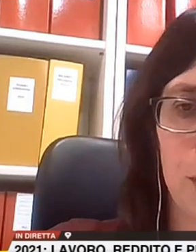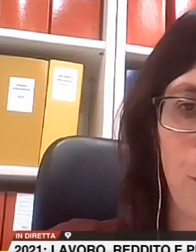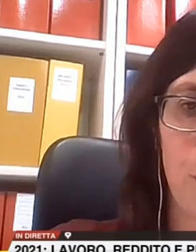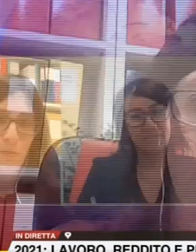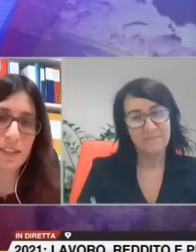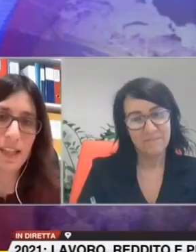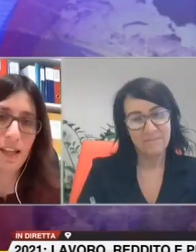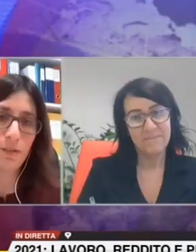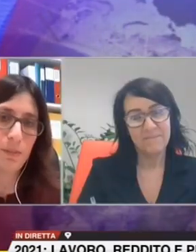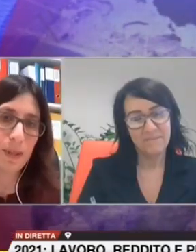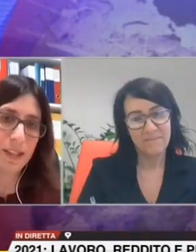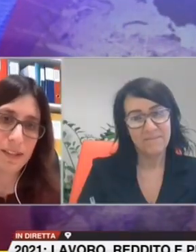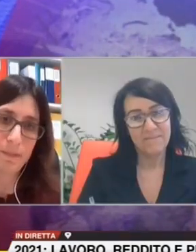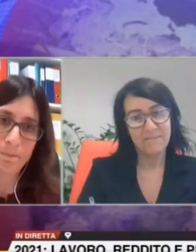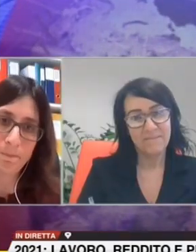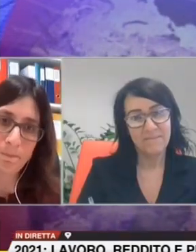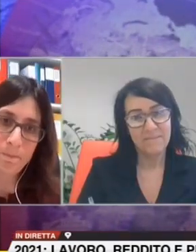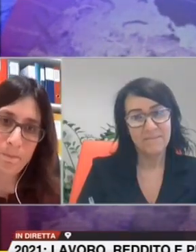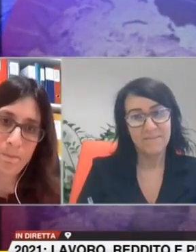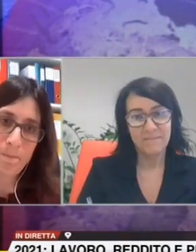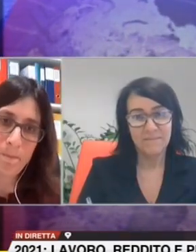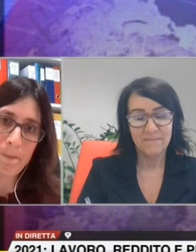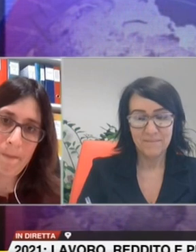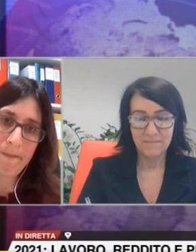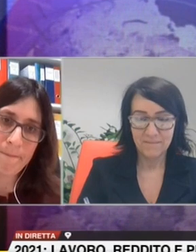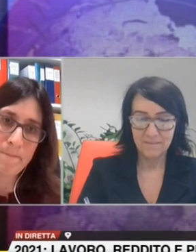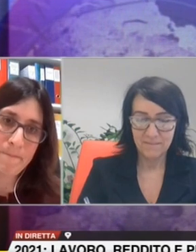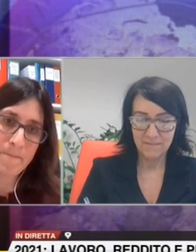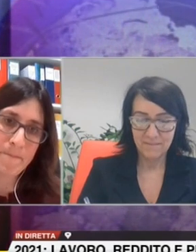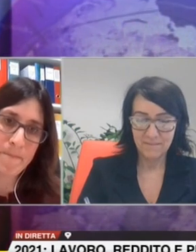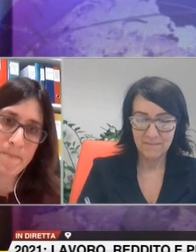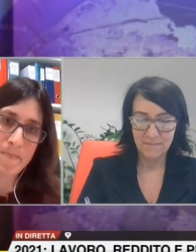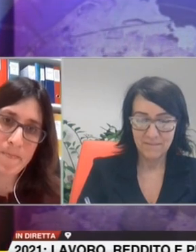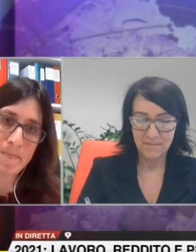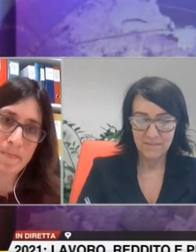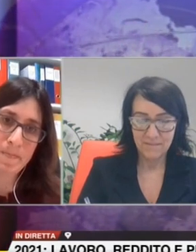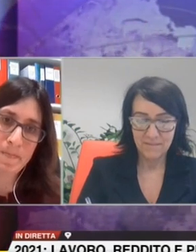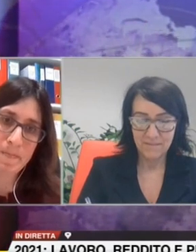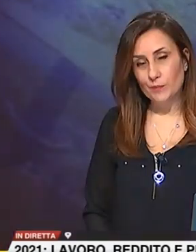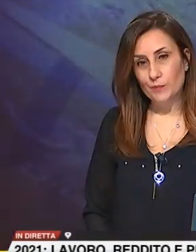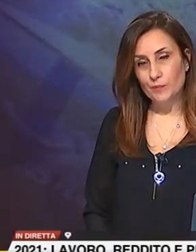sarà occasione durante l'anno di parlarne. C'è un'altra telefonata, buongiorno.